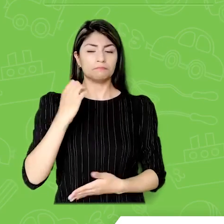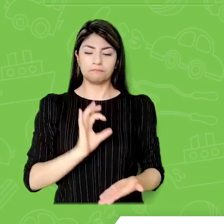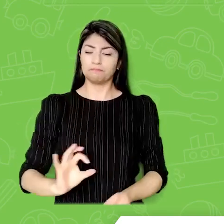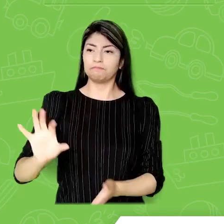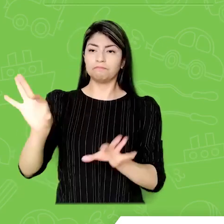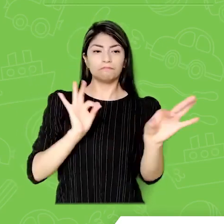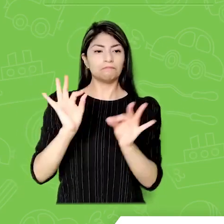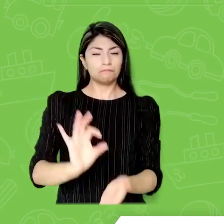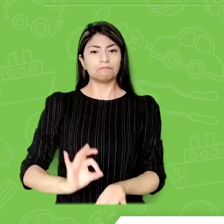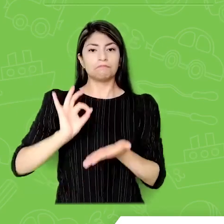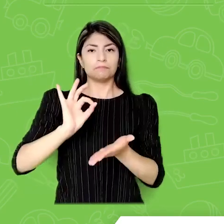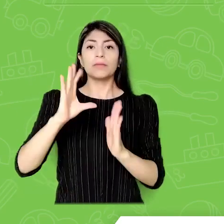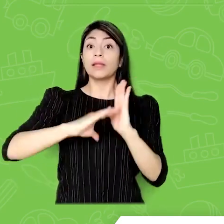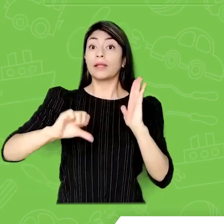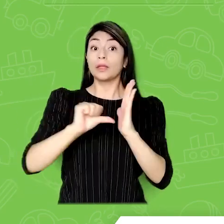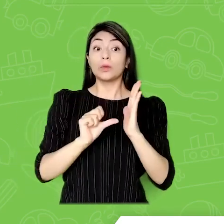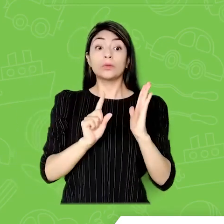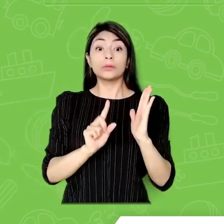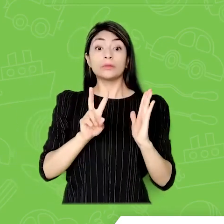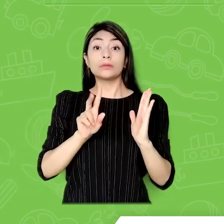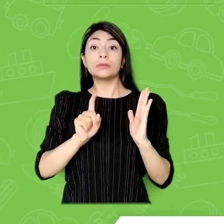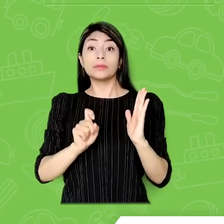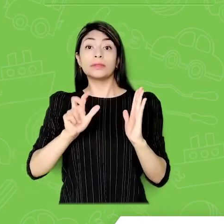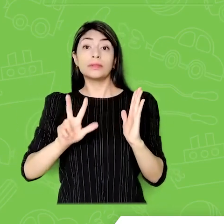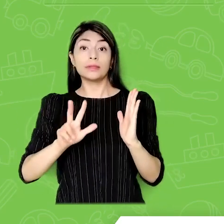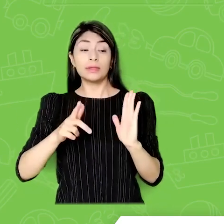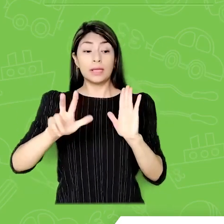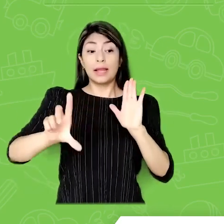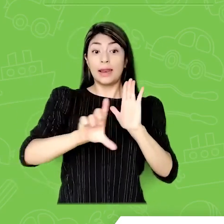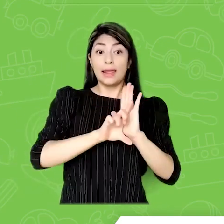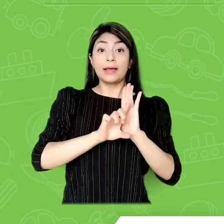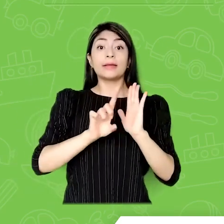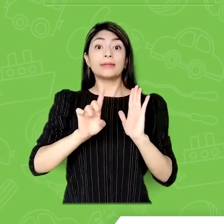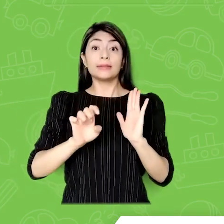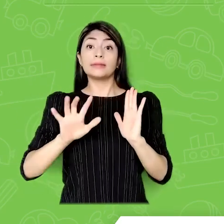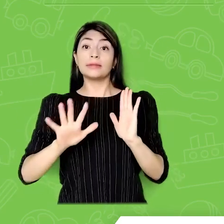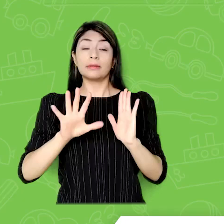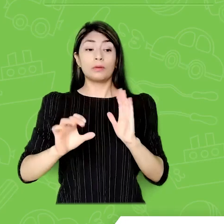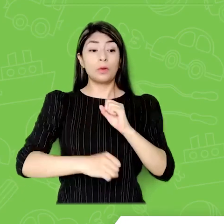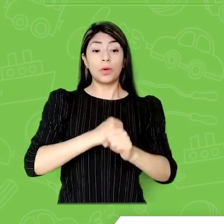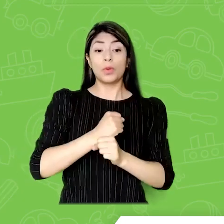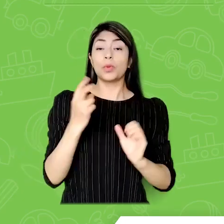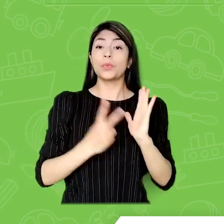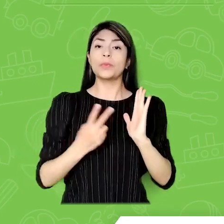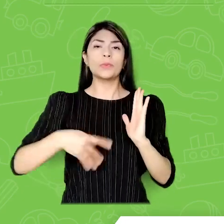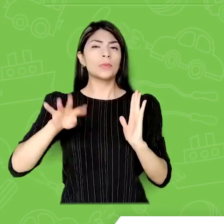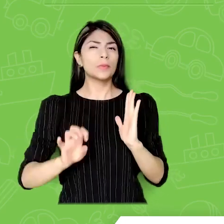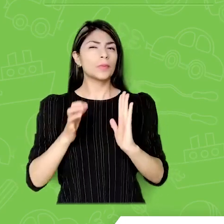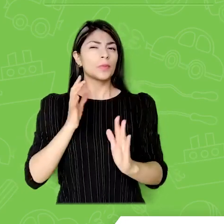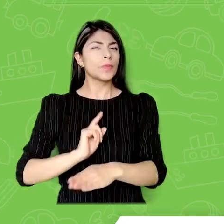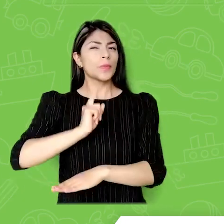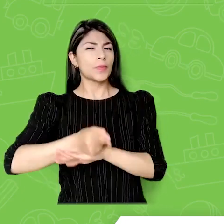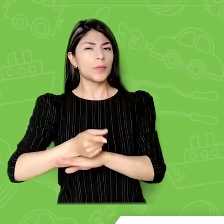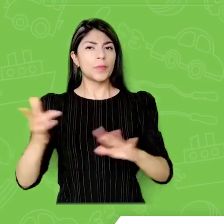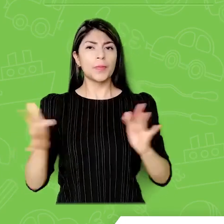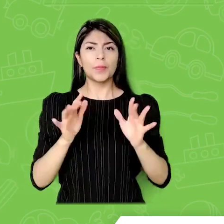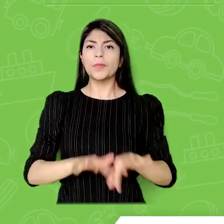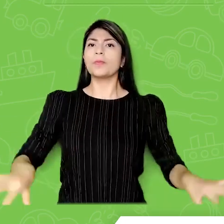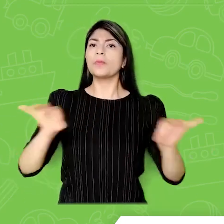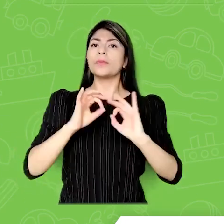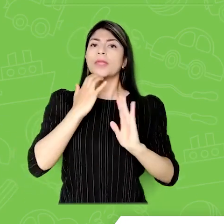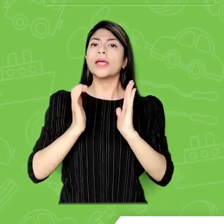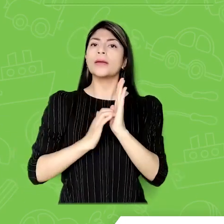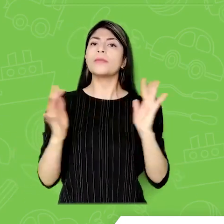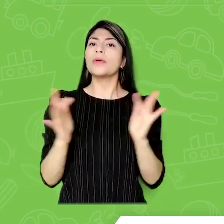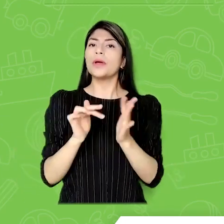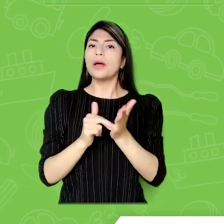artículo 263 de la Ley 1955 de 2019, establece que, con el fin de reducir